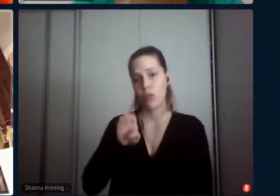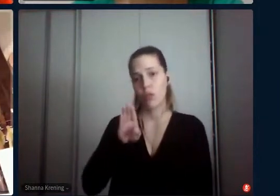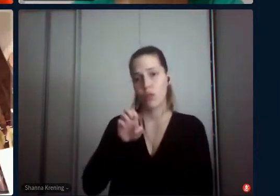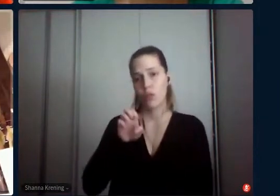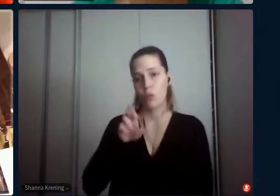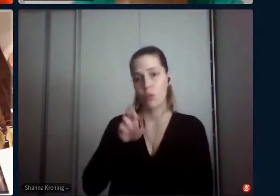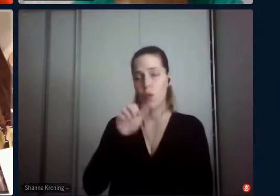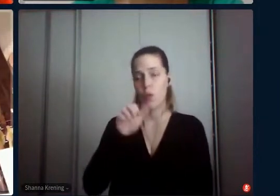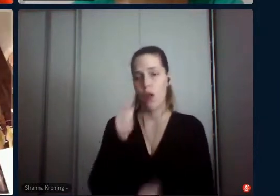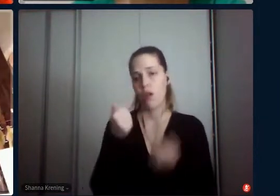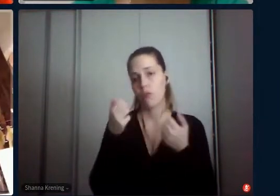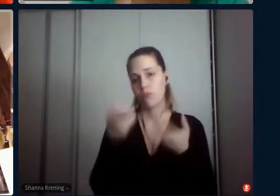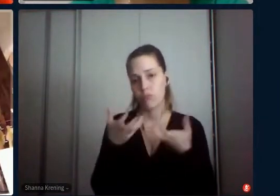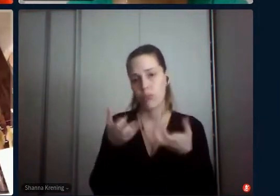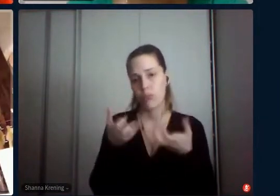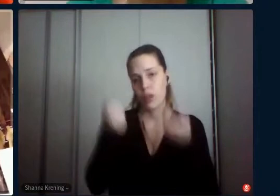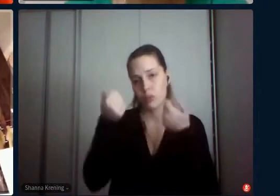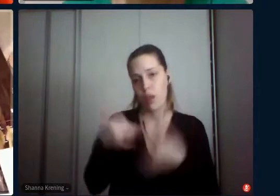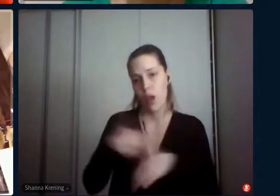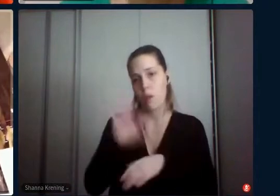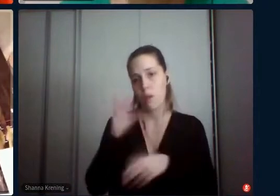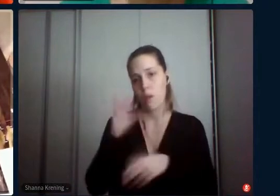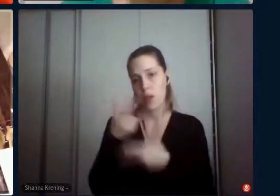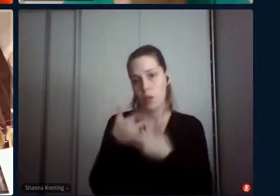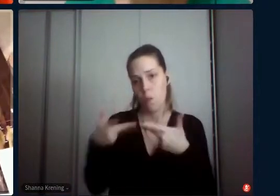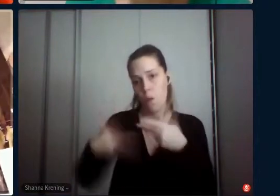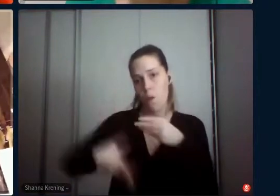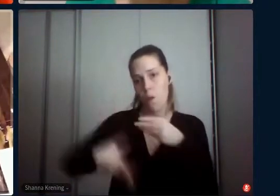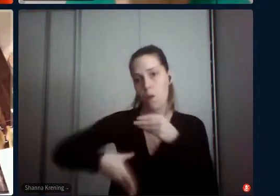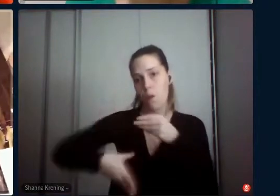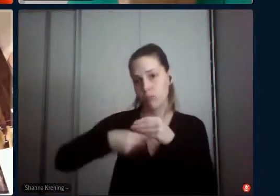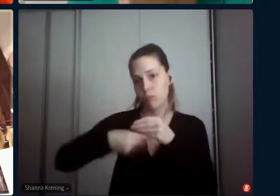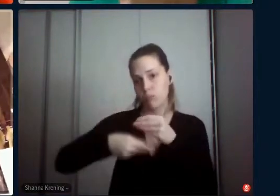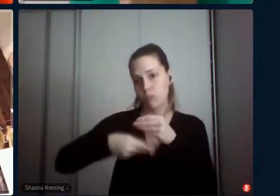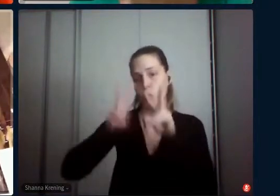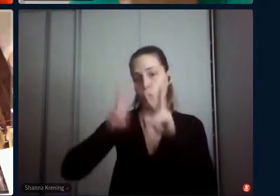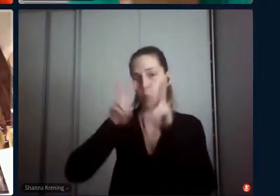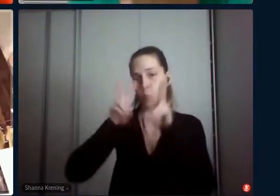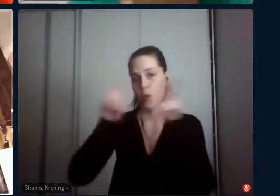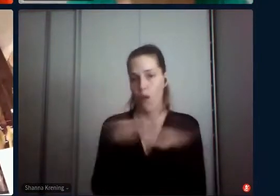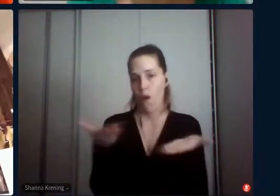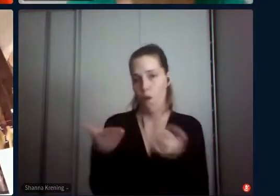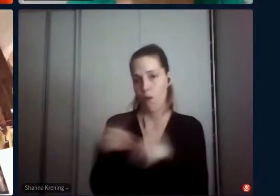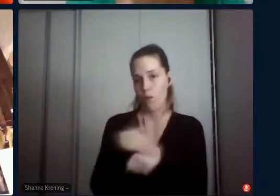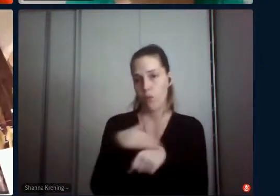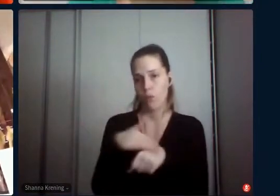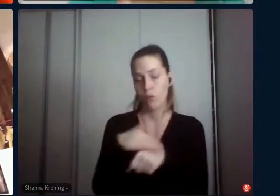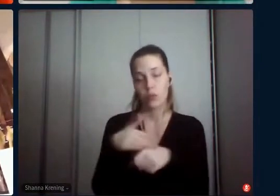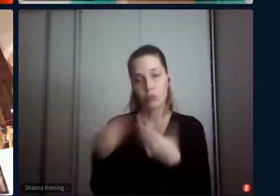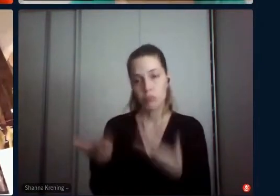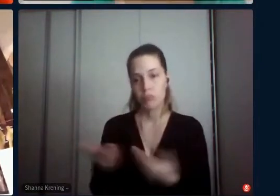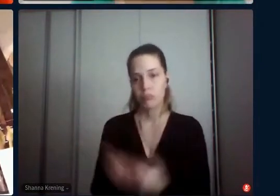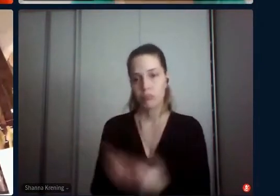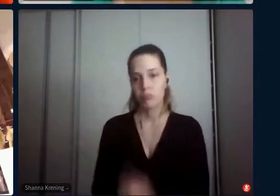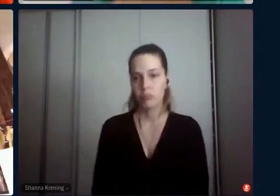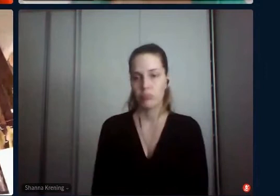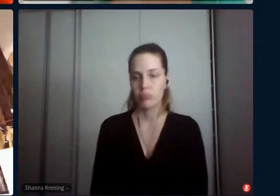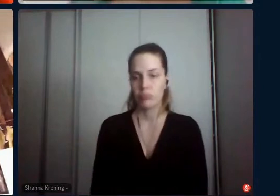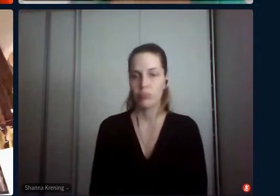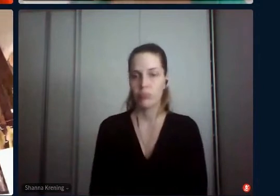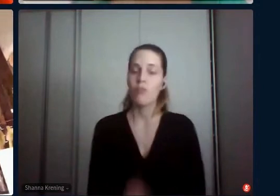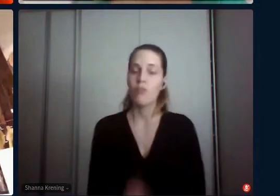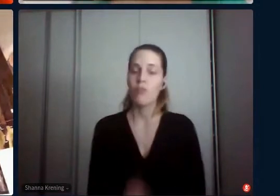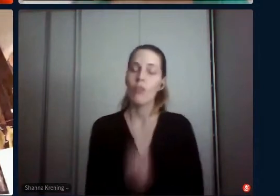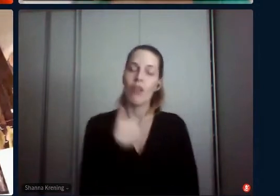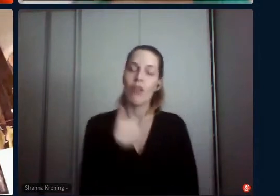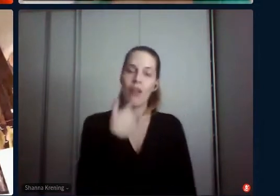coisa relativa à temática que a gente abordou até esse momento. Não, eu acho que é reforçar, né,